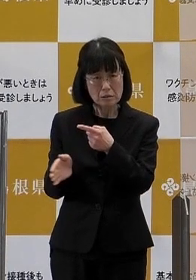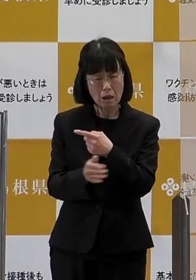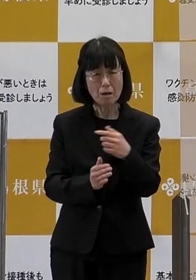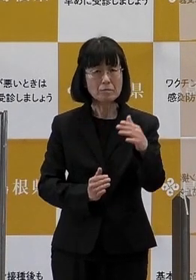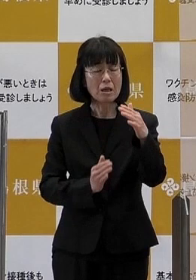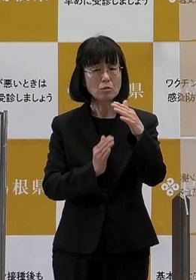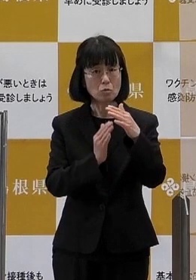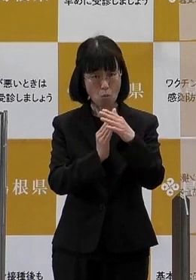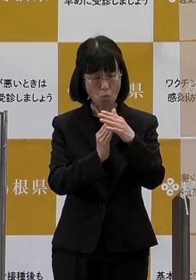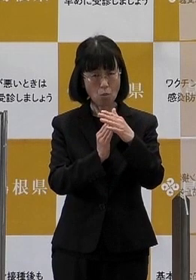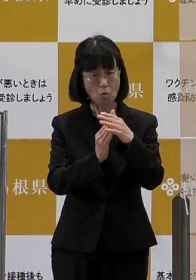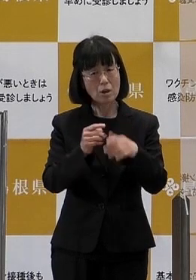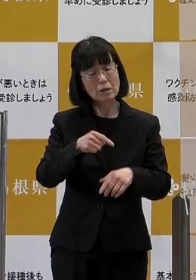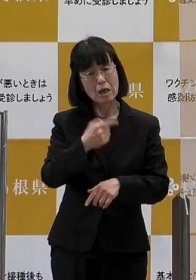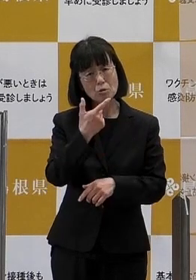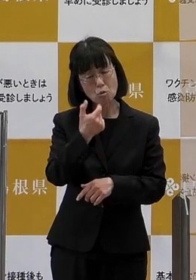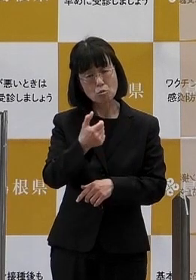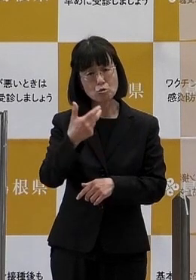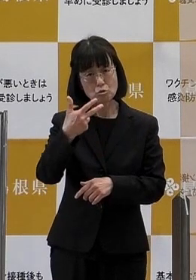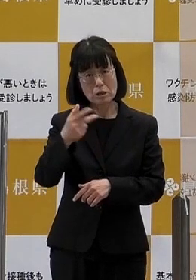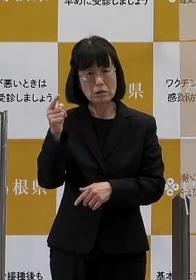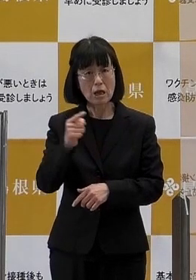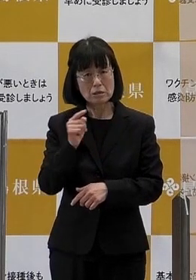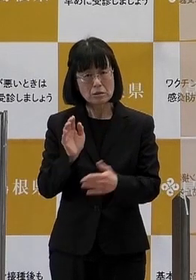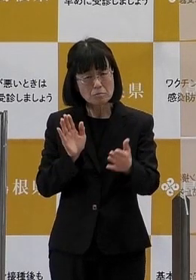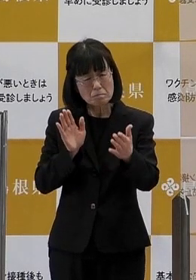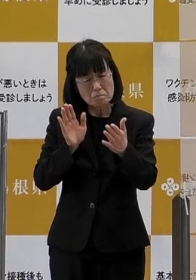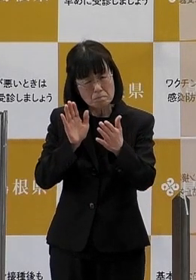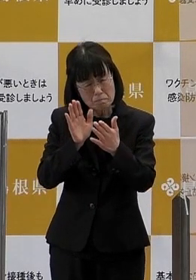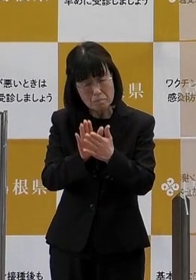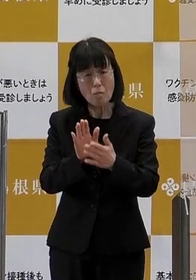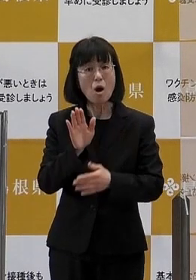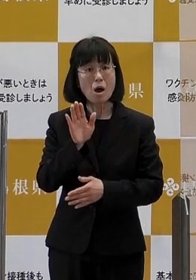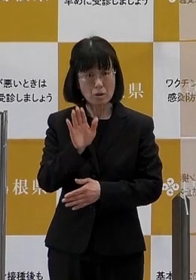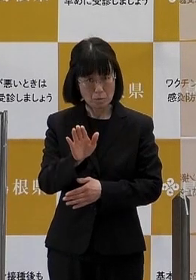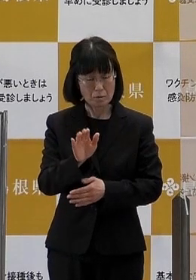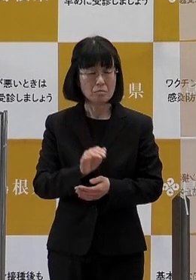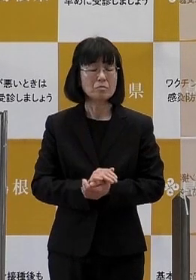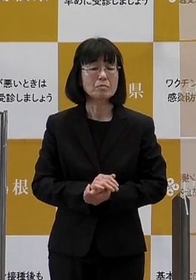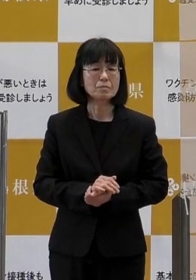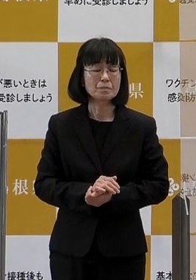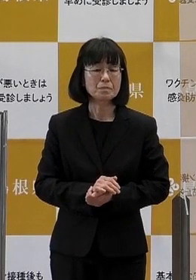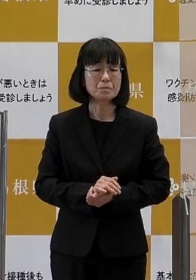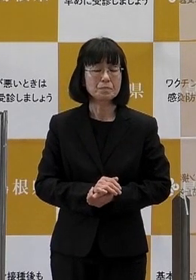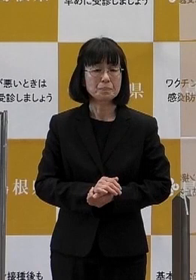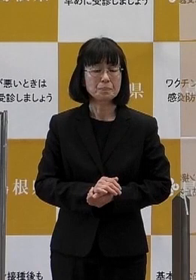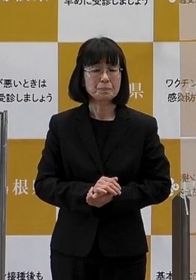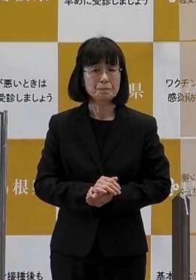ります167人に近づきつつあります。